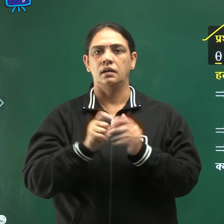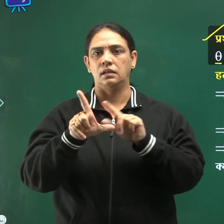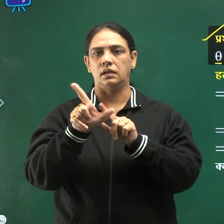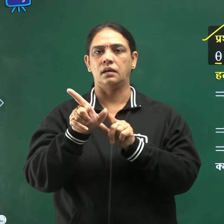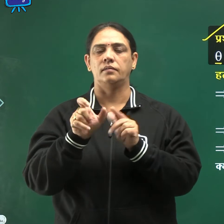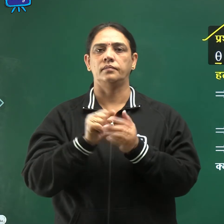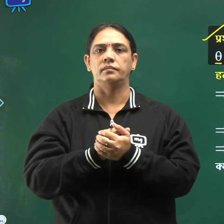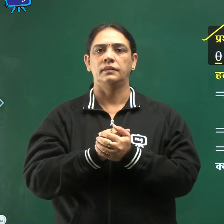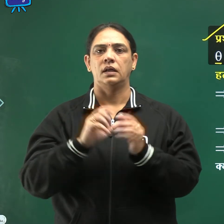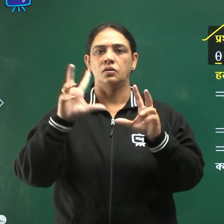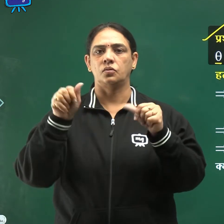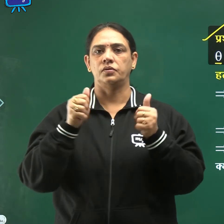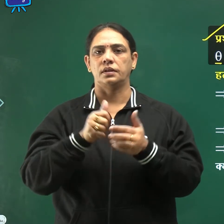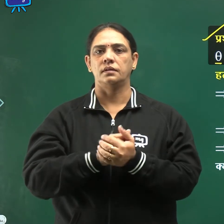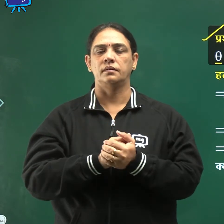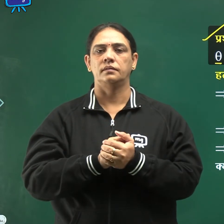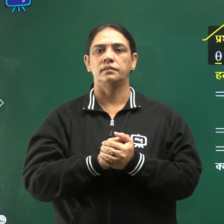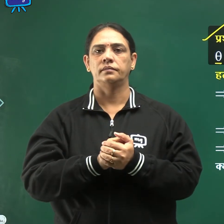थीटा। हल